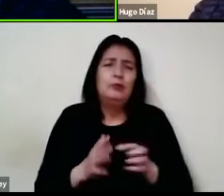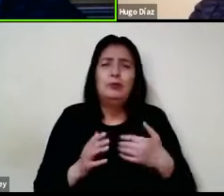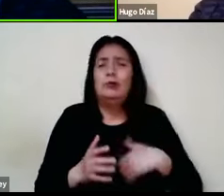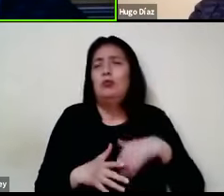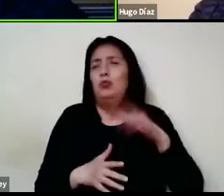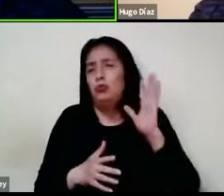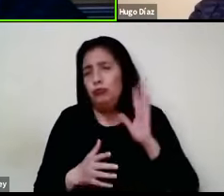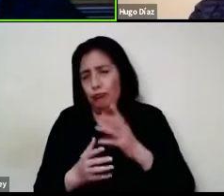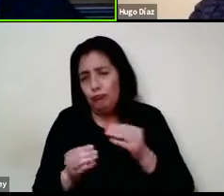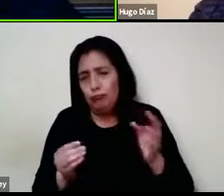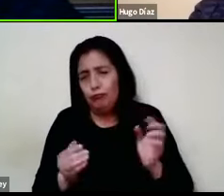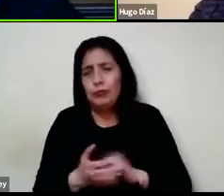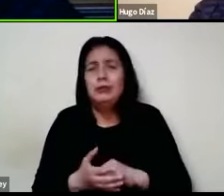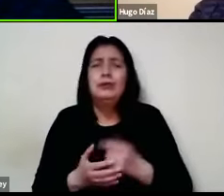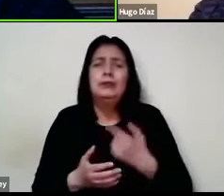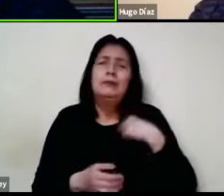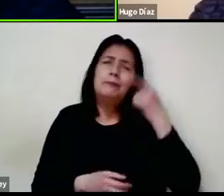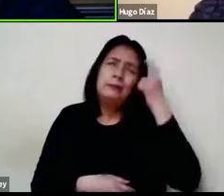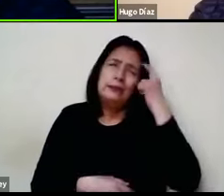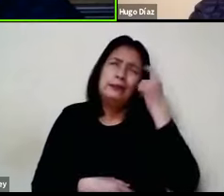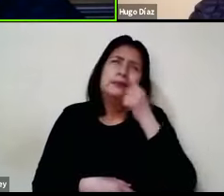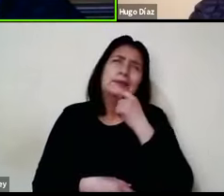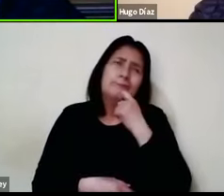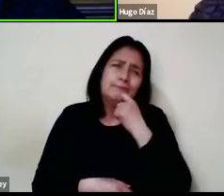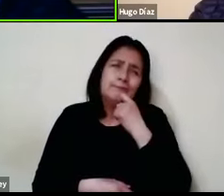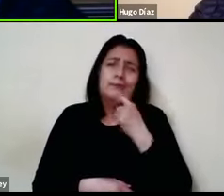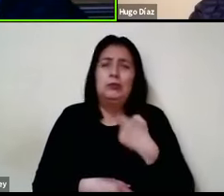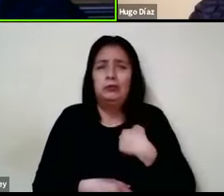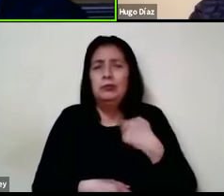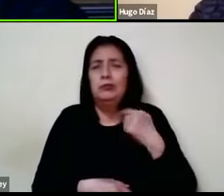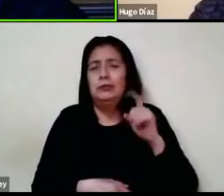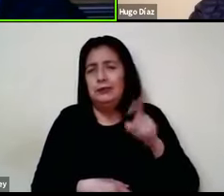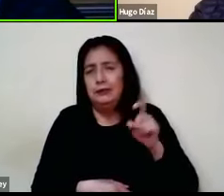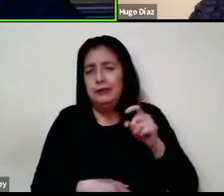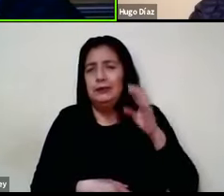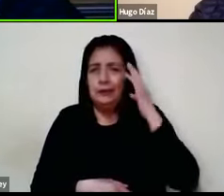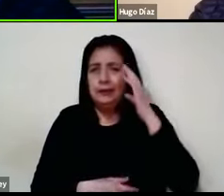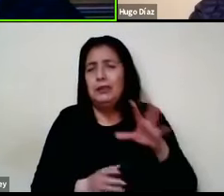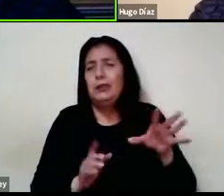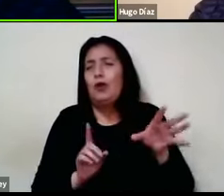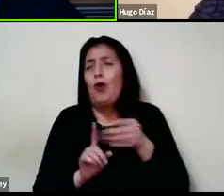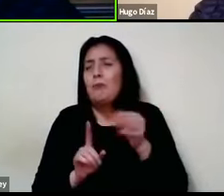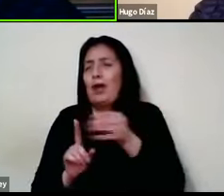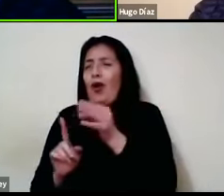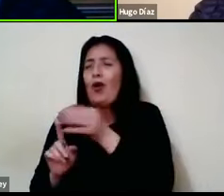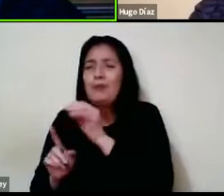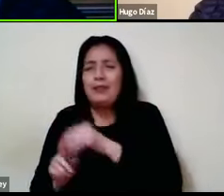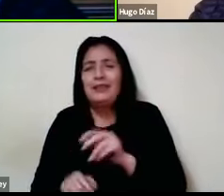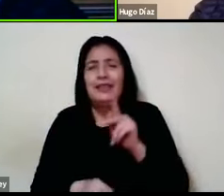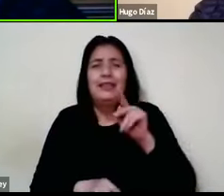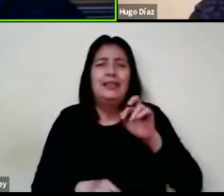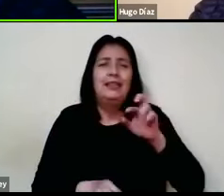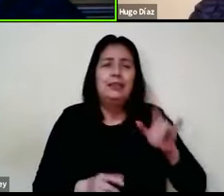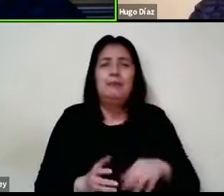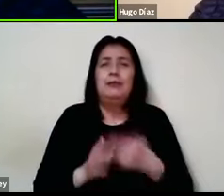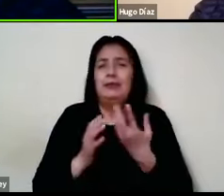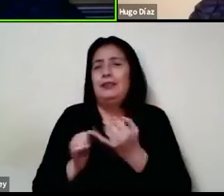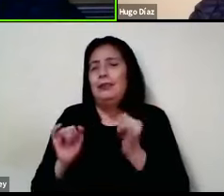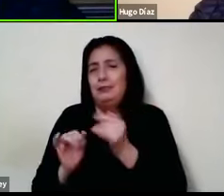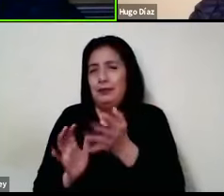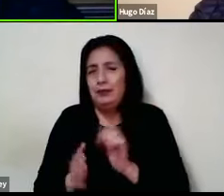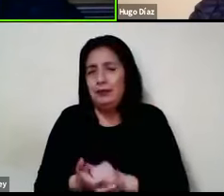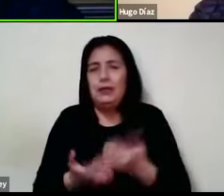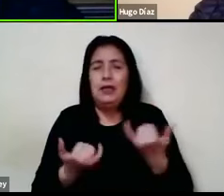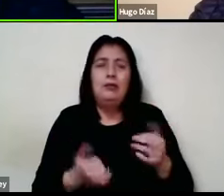crecido. Entonces eso me ha hecho pensar que ya tengo que hacer réplicas de Kipi, pero que sean autónomas.